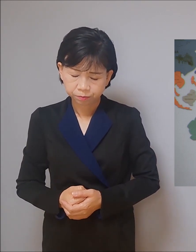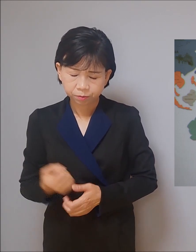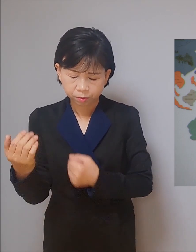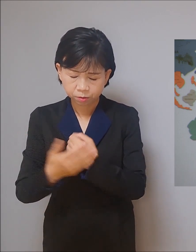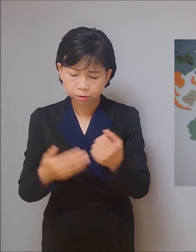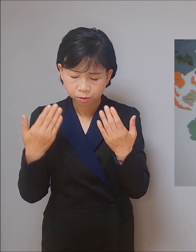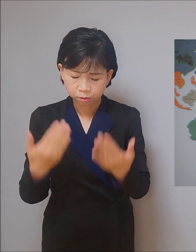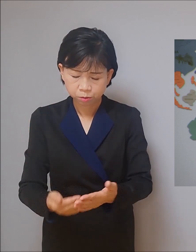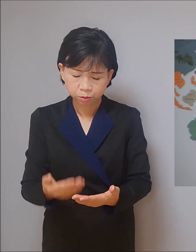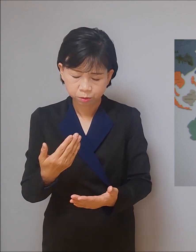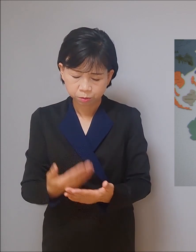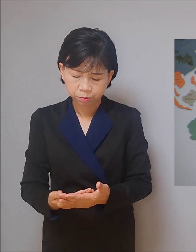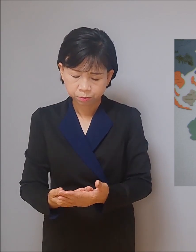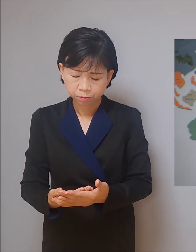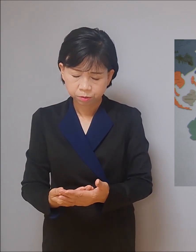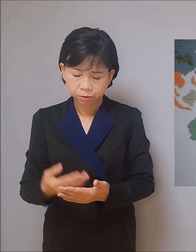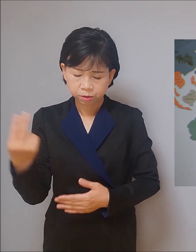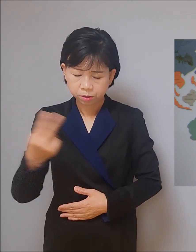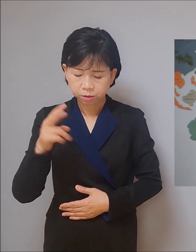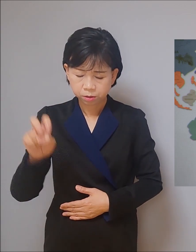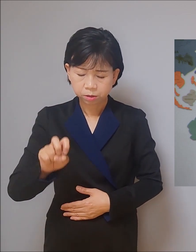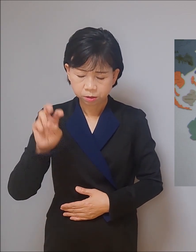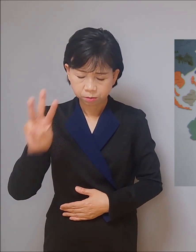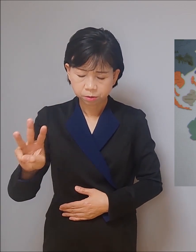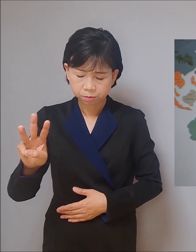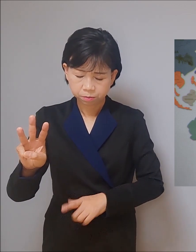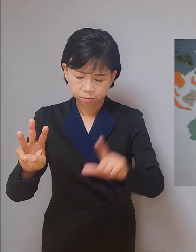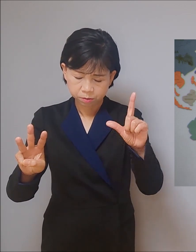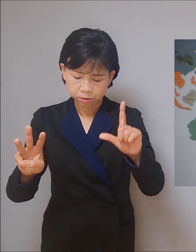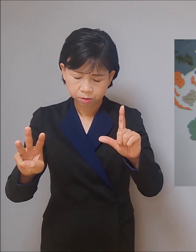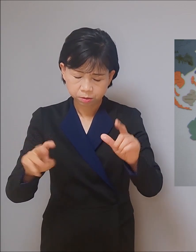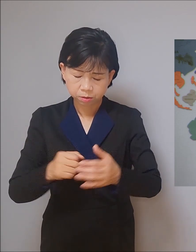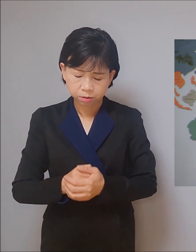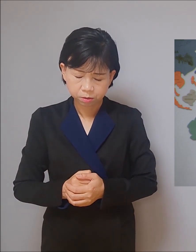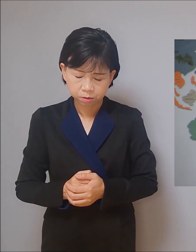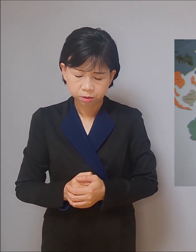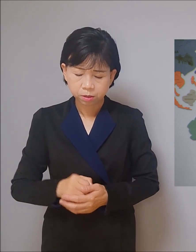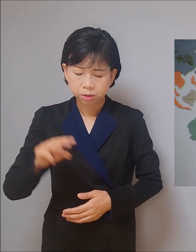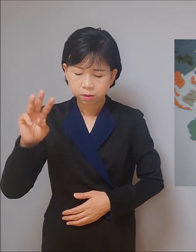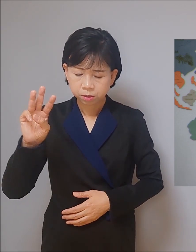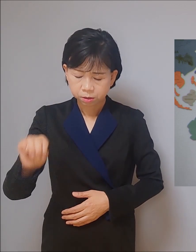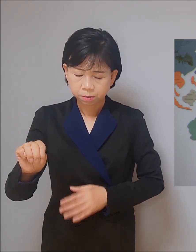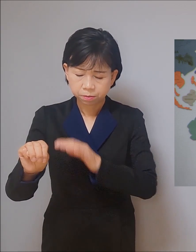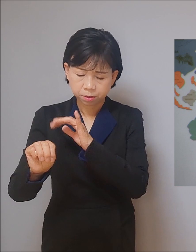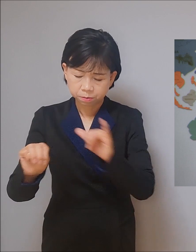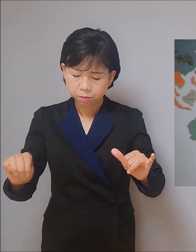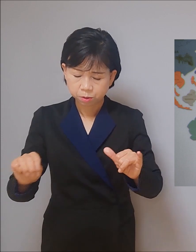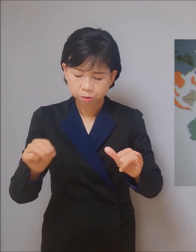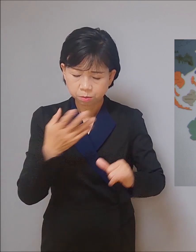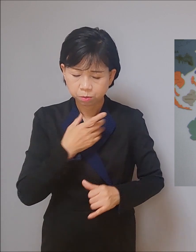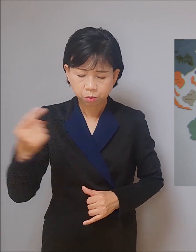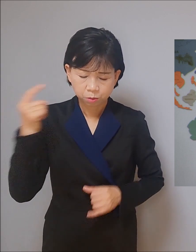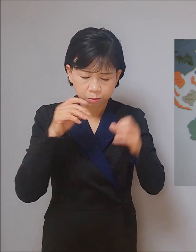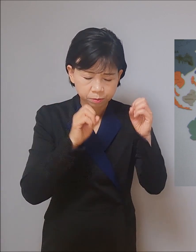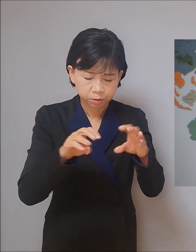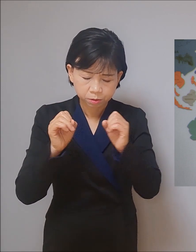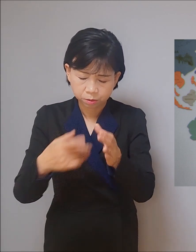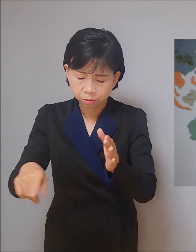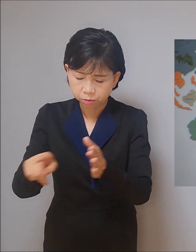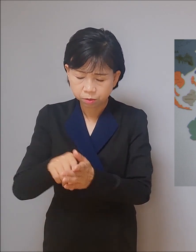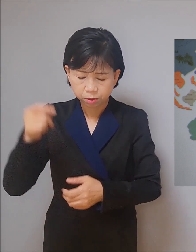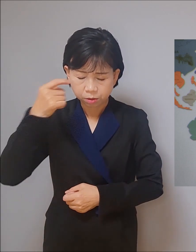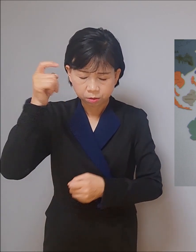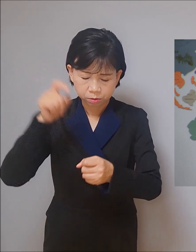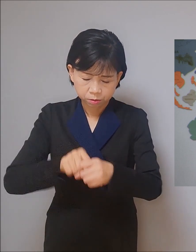더하여 주시옵소서. 2023년에 3만 명에게 복음을 전하기 위해서 영적 전쟁을